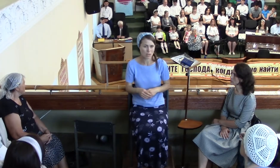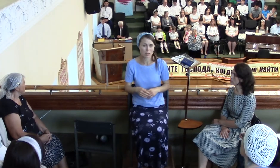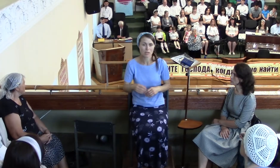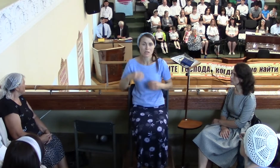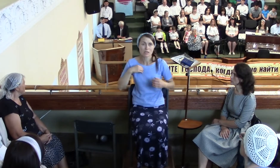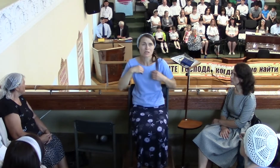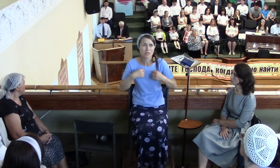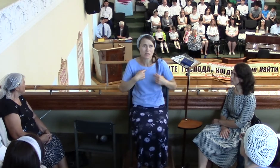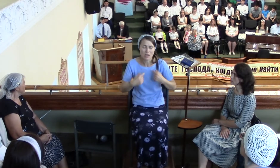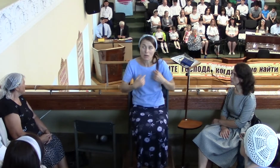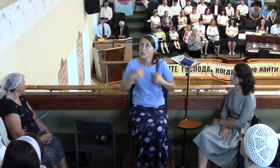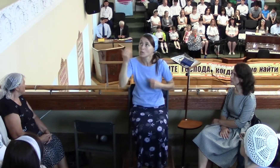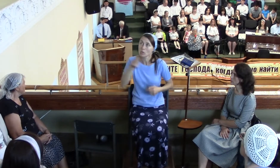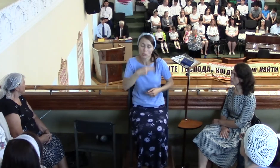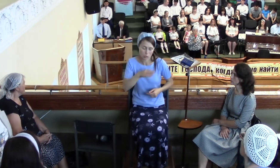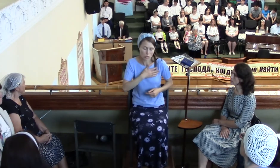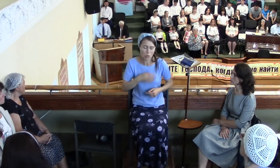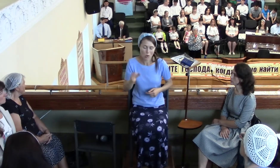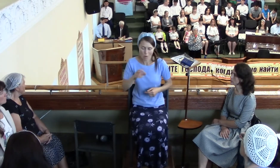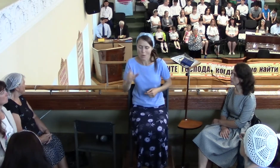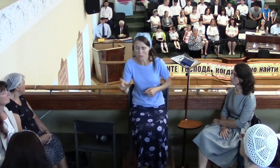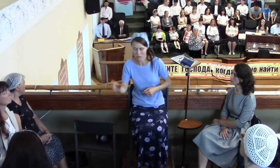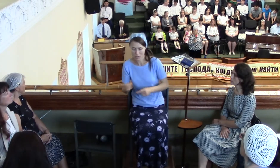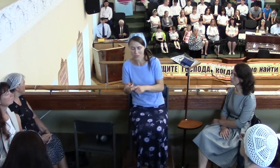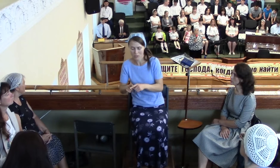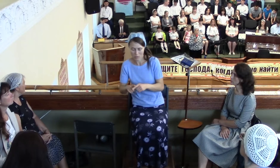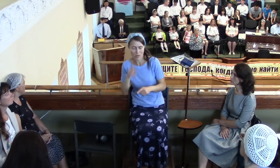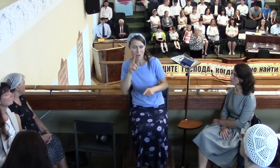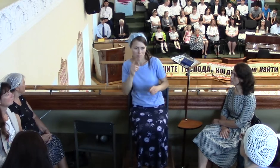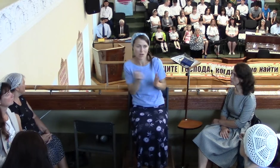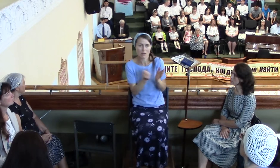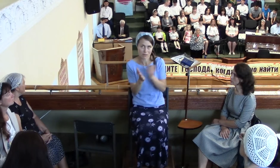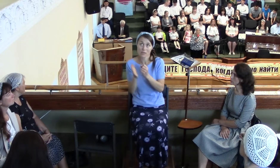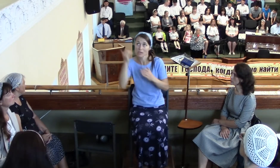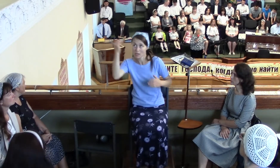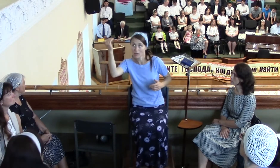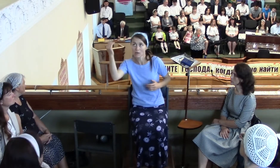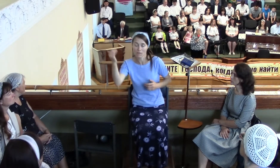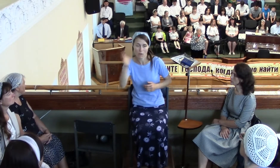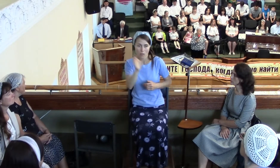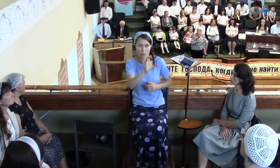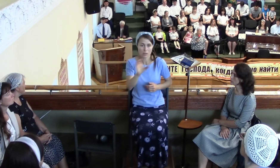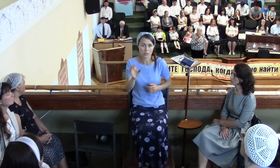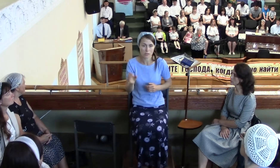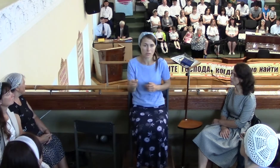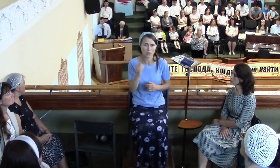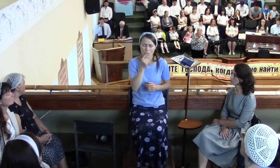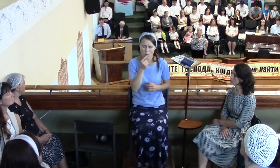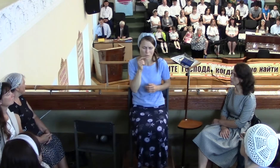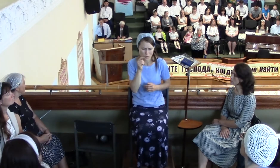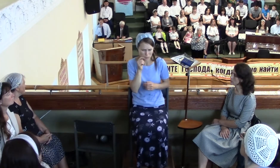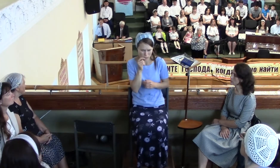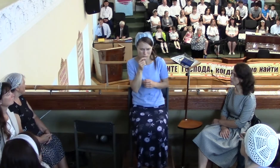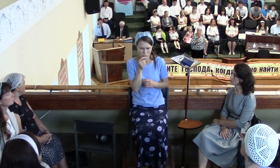Христу пригвоздил. Лицо исхудало, кровь на ланитах, уста побледнели, на